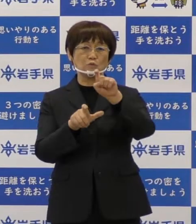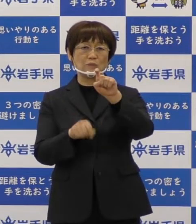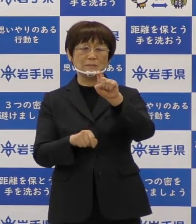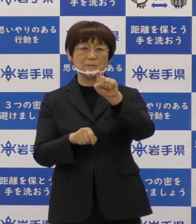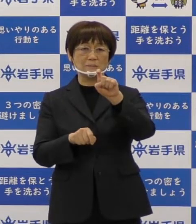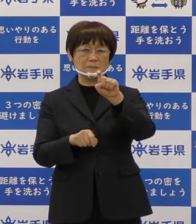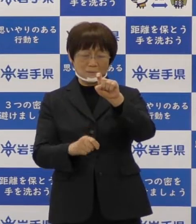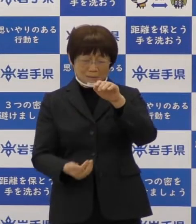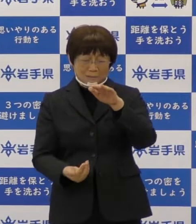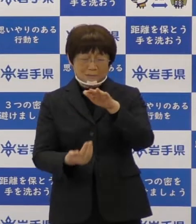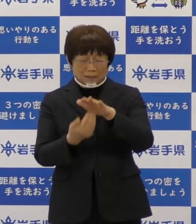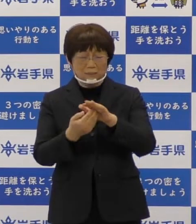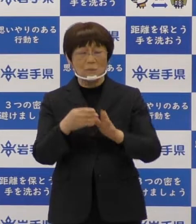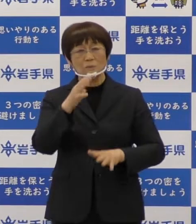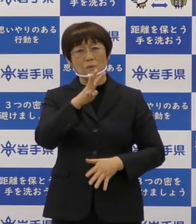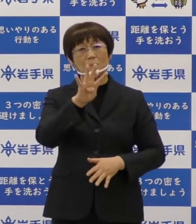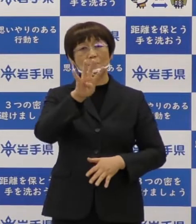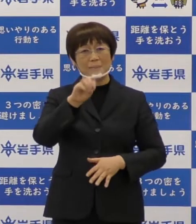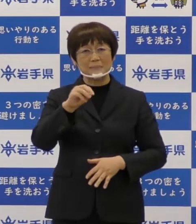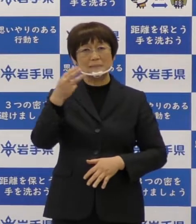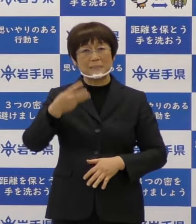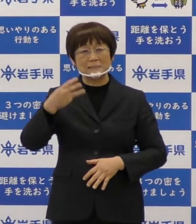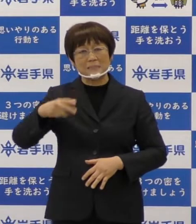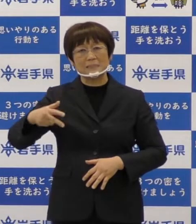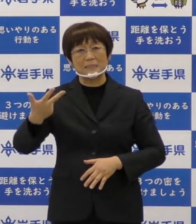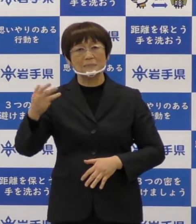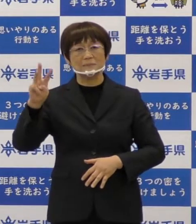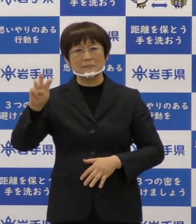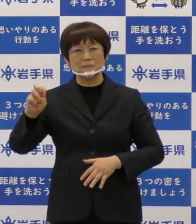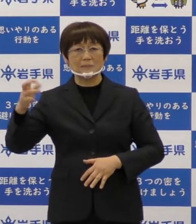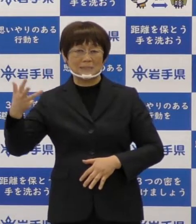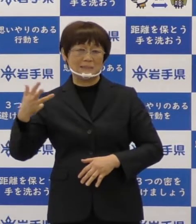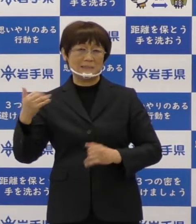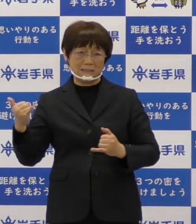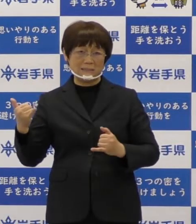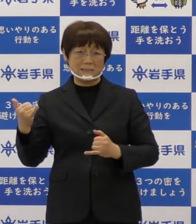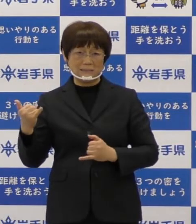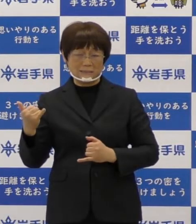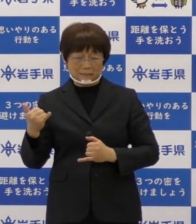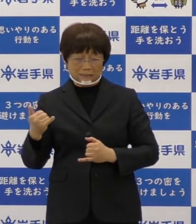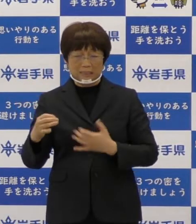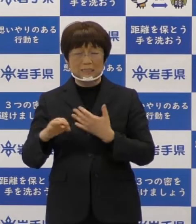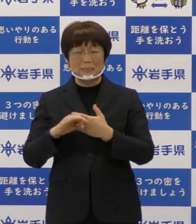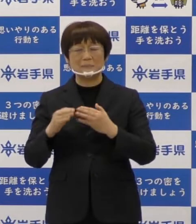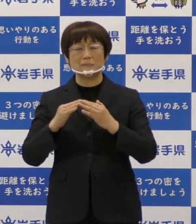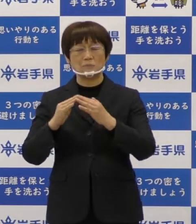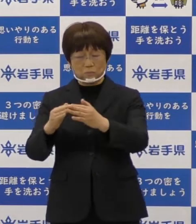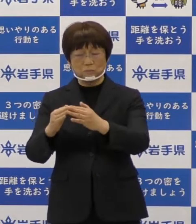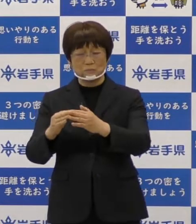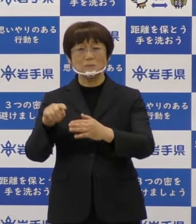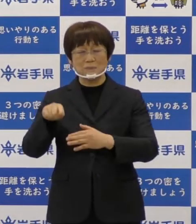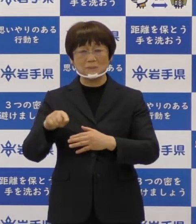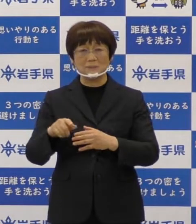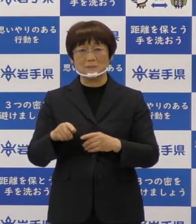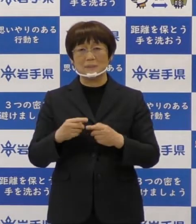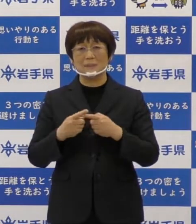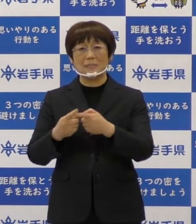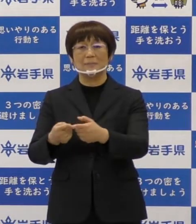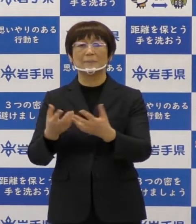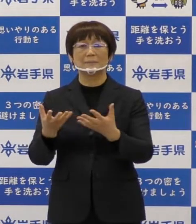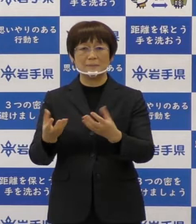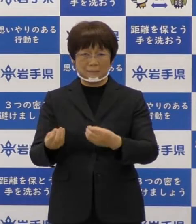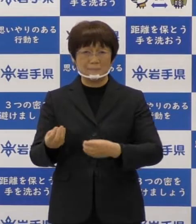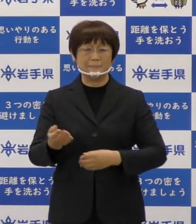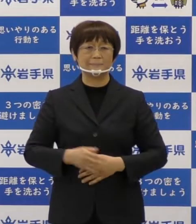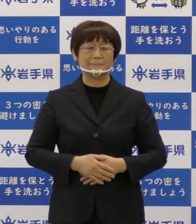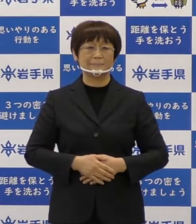一番多い4万3738人の方々が応急仮設住宅に入居をされ